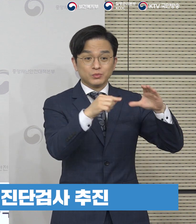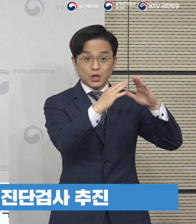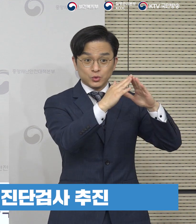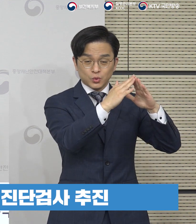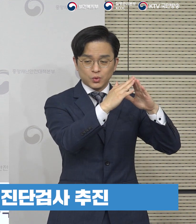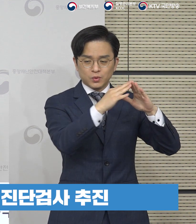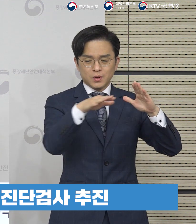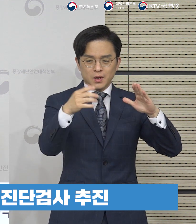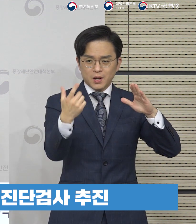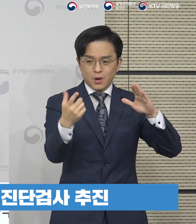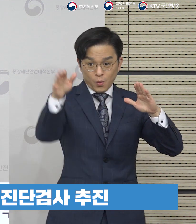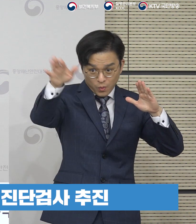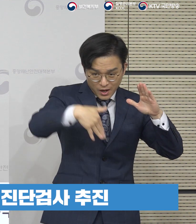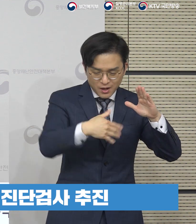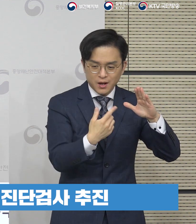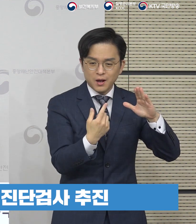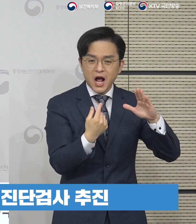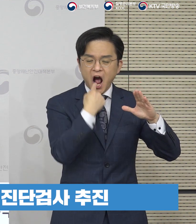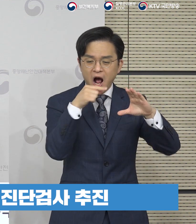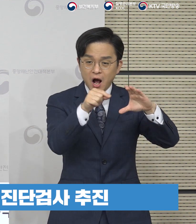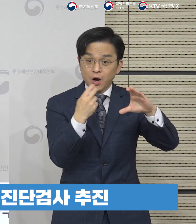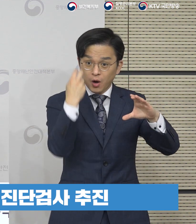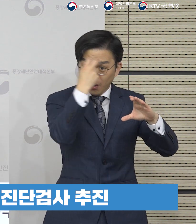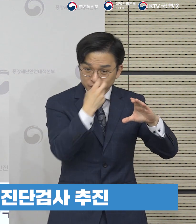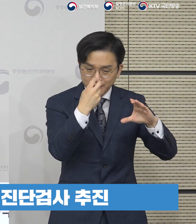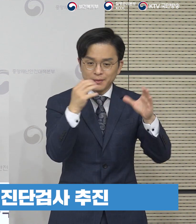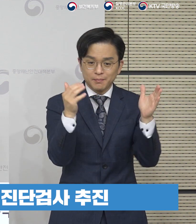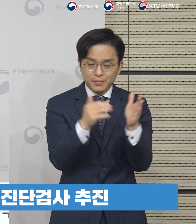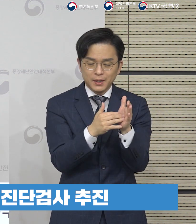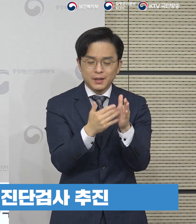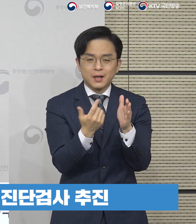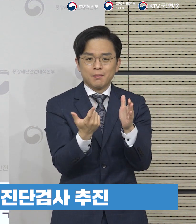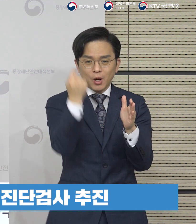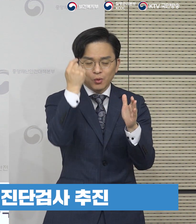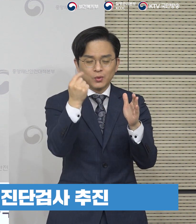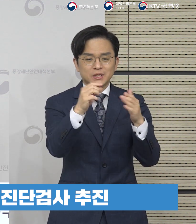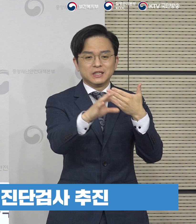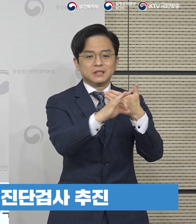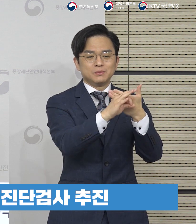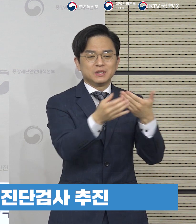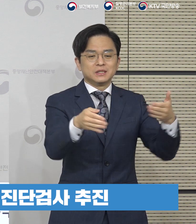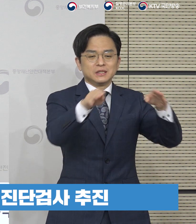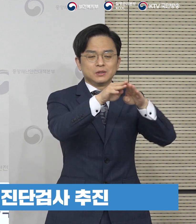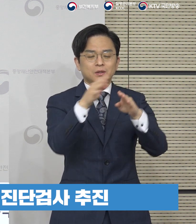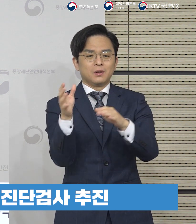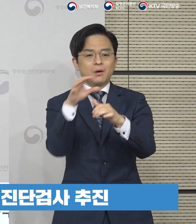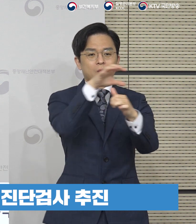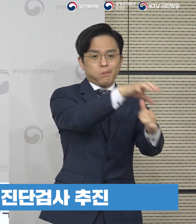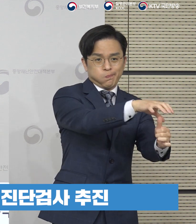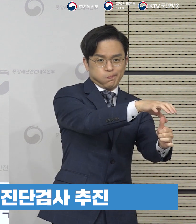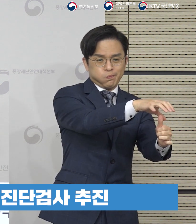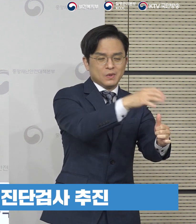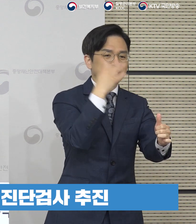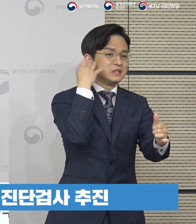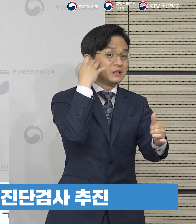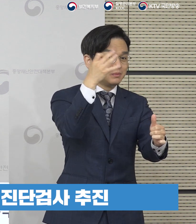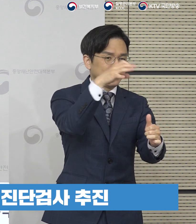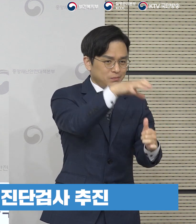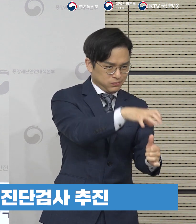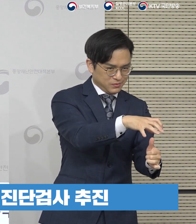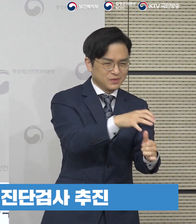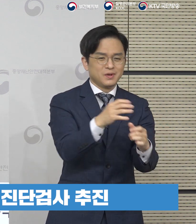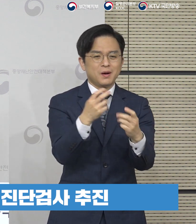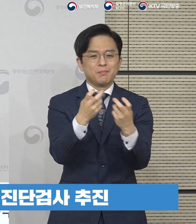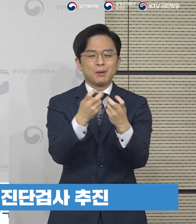개방형 선별진료소에서 우선 진단검사를 시행한 후에 임시생활시설에서 14일간